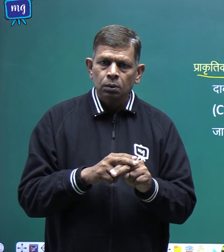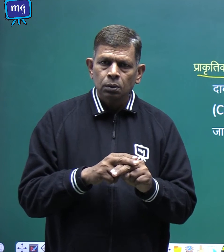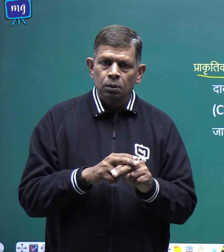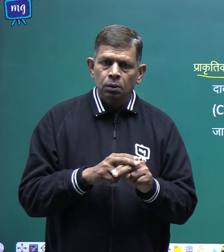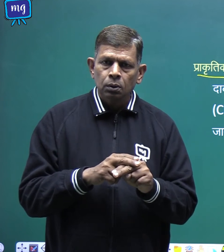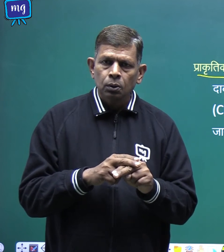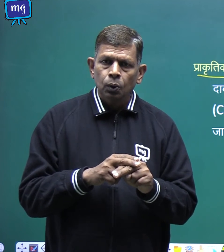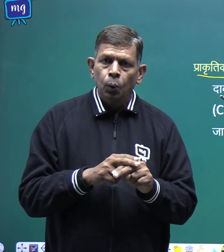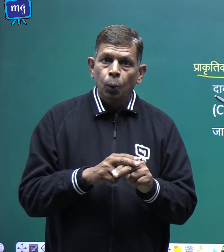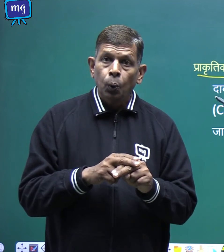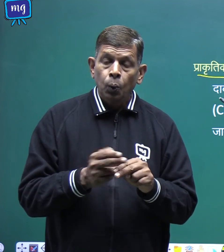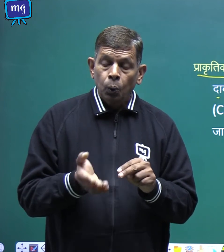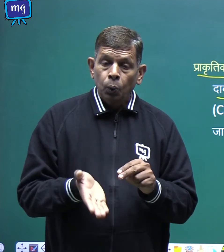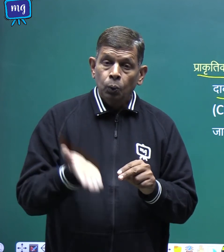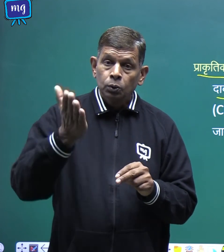उच्च दाब पर